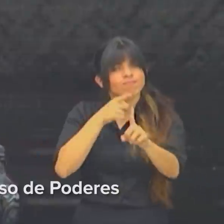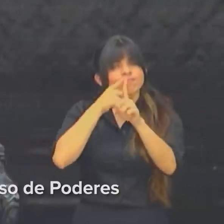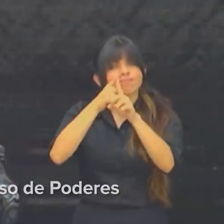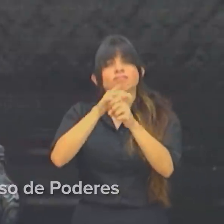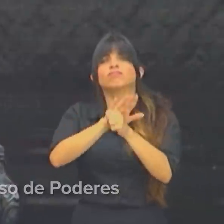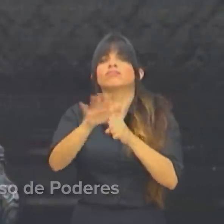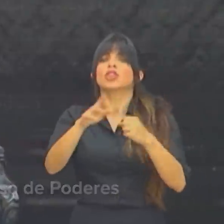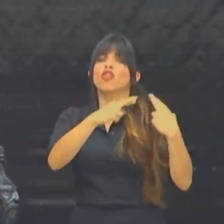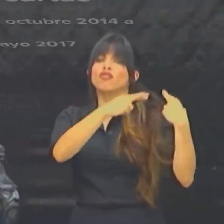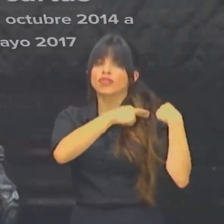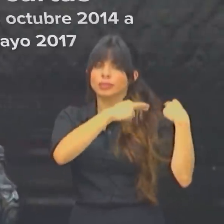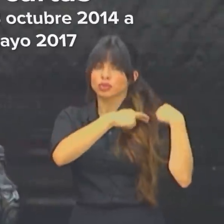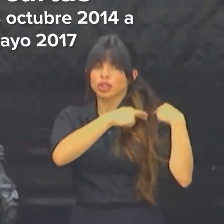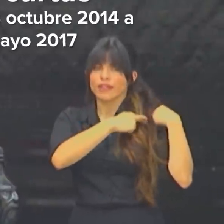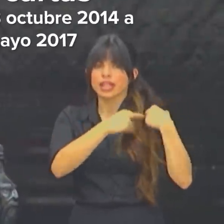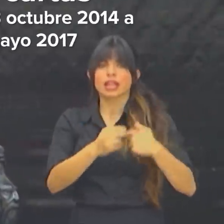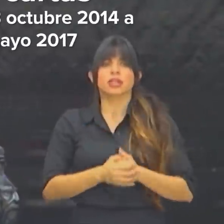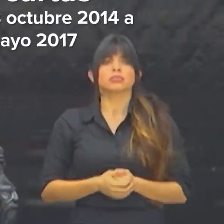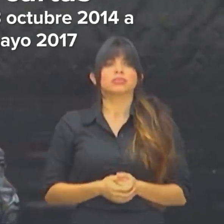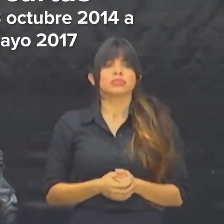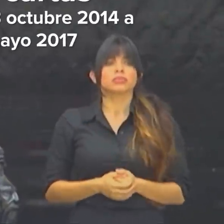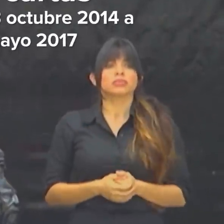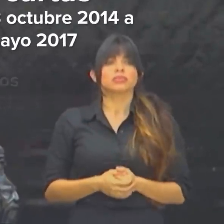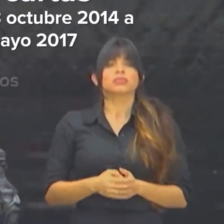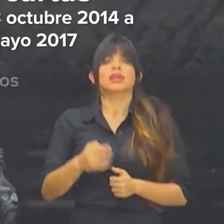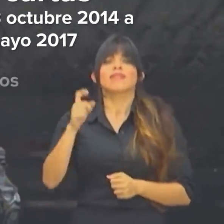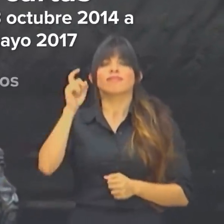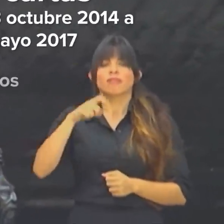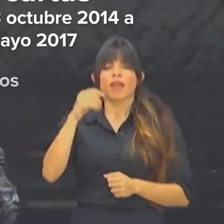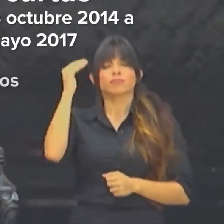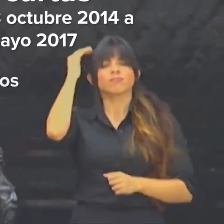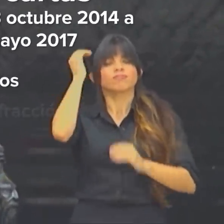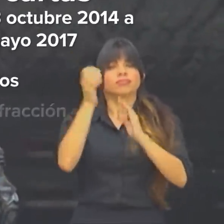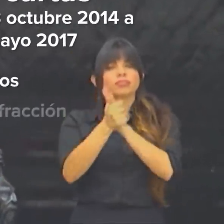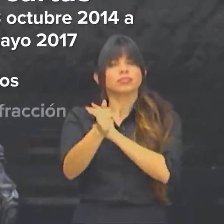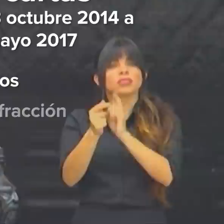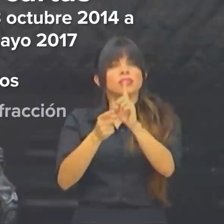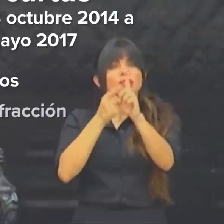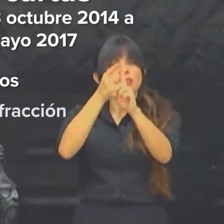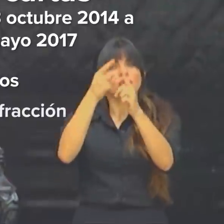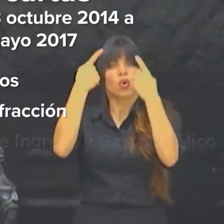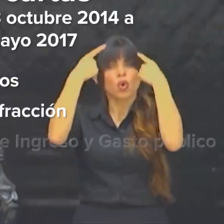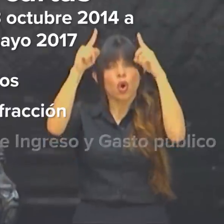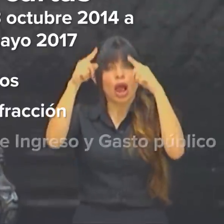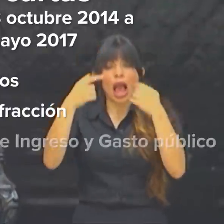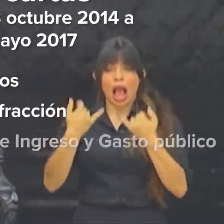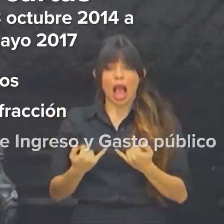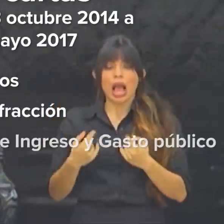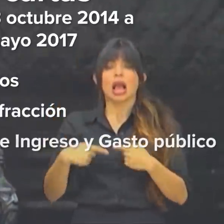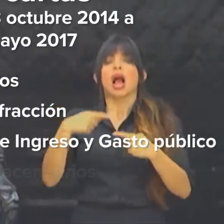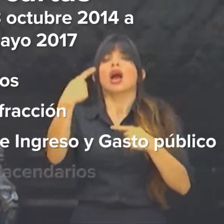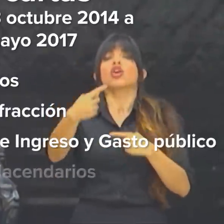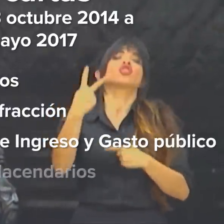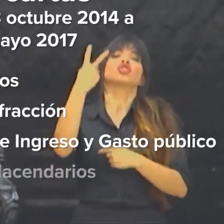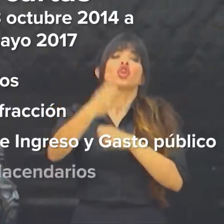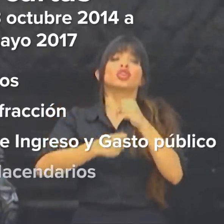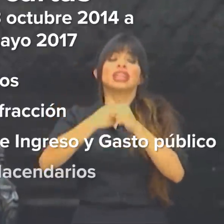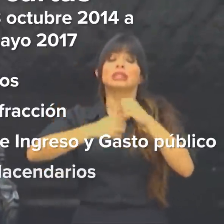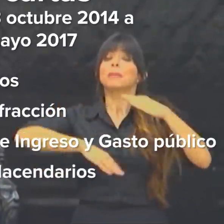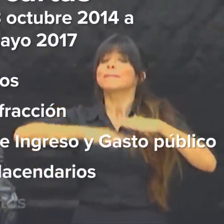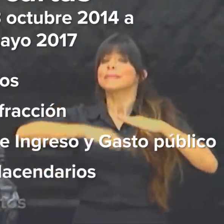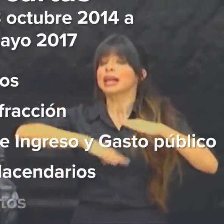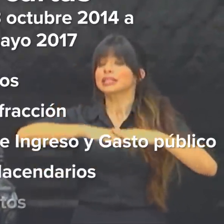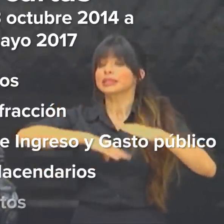absoluta responsabilidad. Tendremos que ser capaces de alcanzar, de aquí a 2 años como